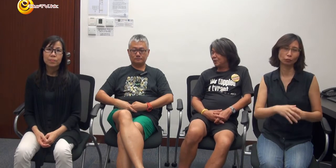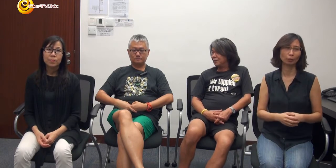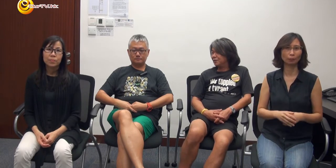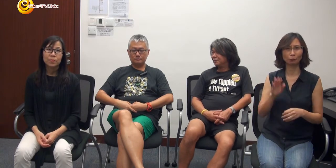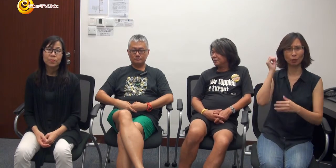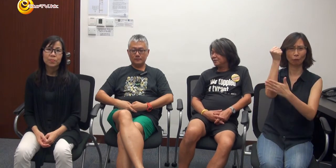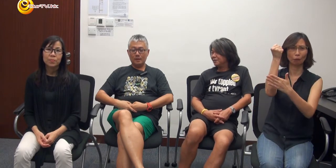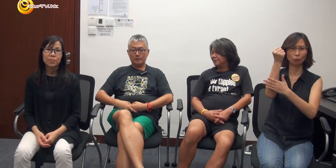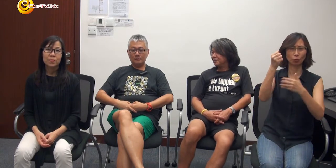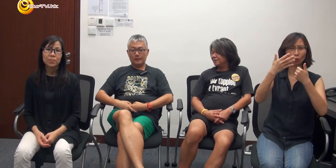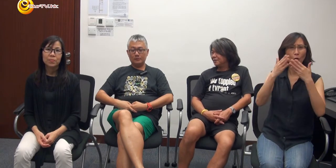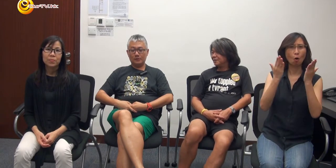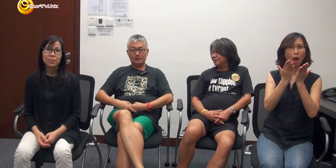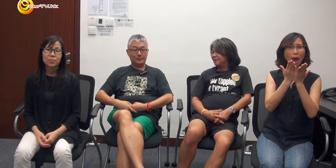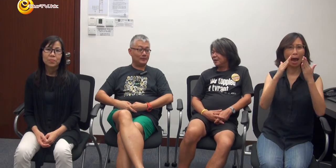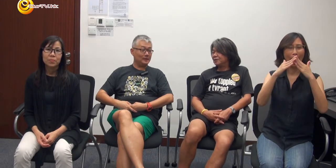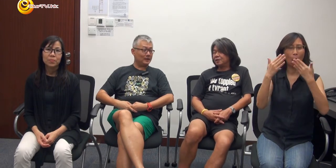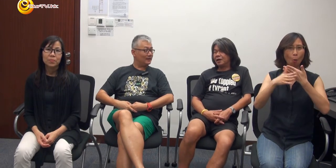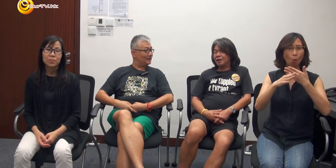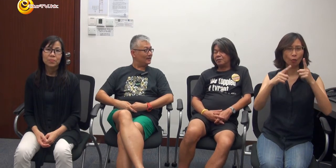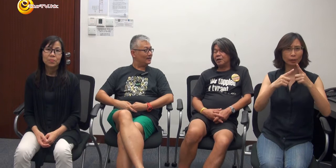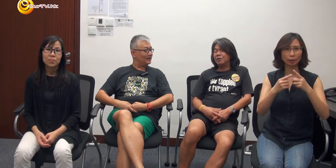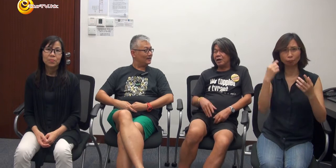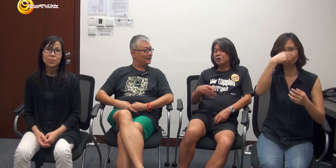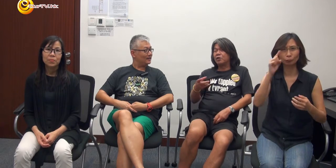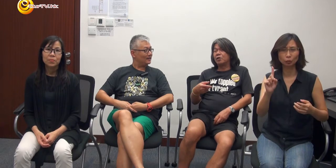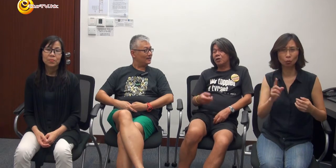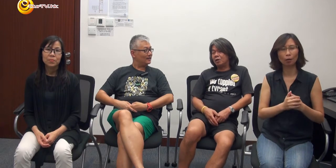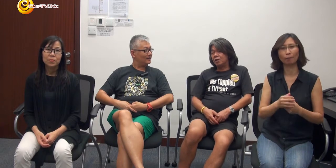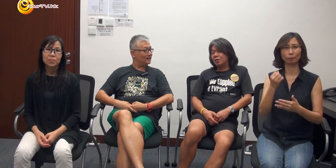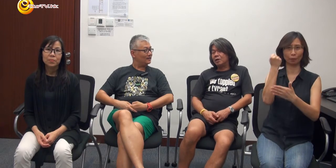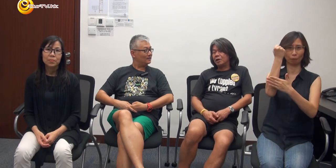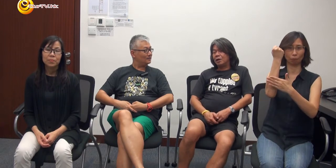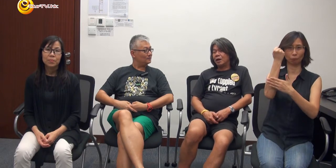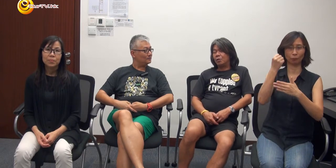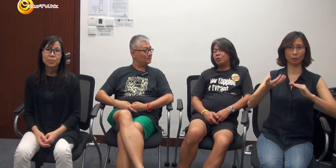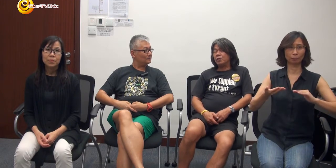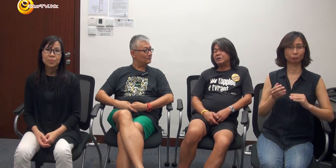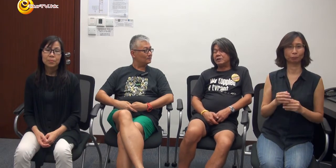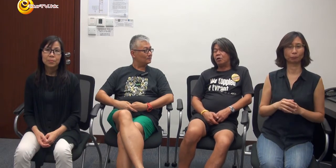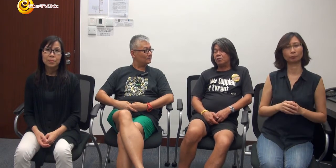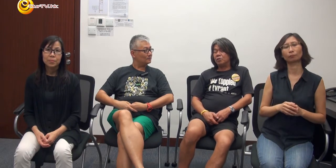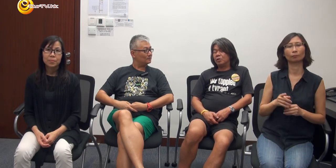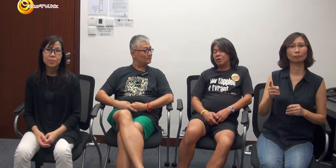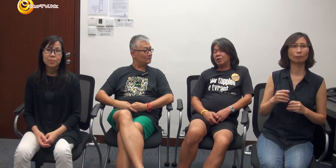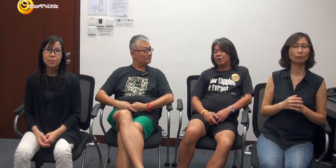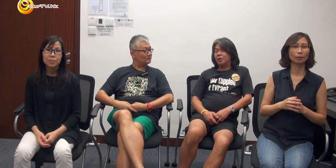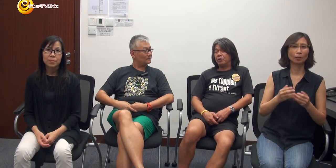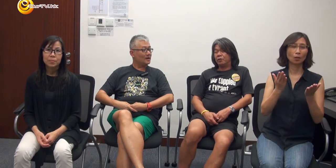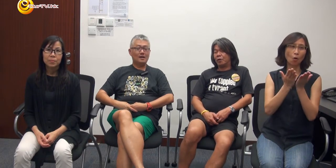人咧？ 反對陳文敏係嘛？ 唔係反對嗰個校委會試圖去否決。 我